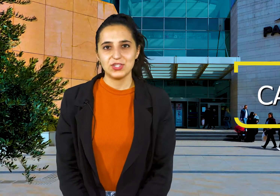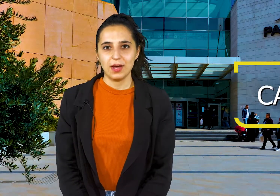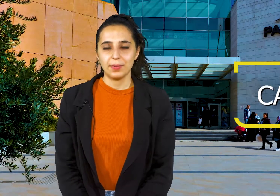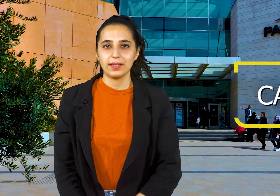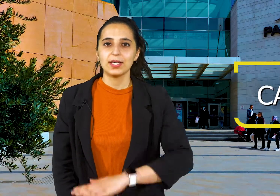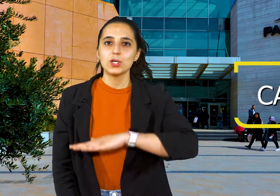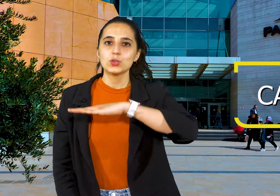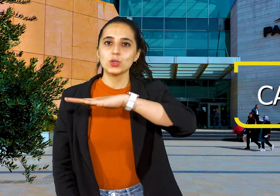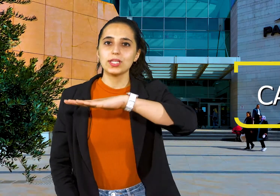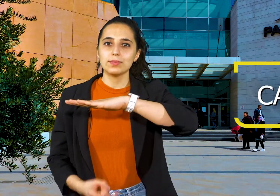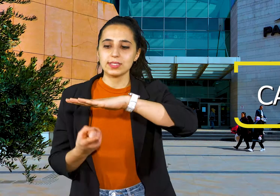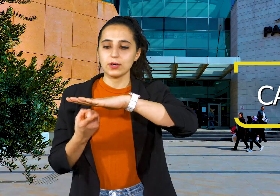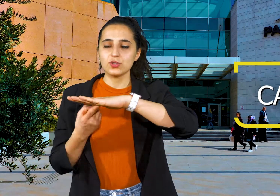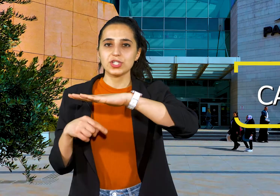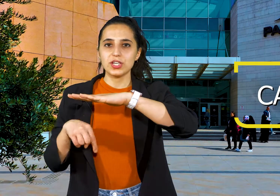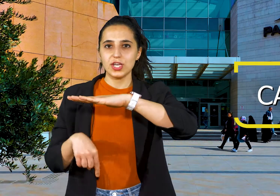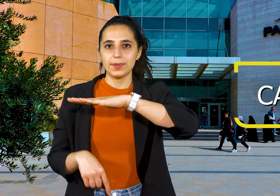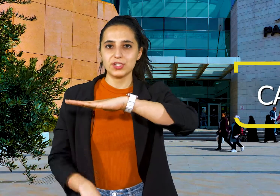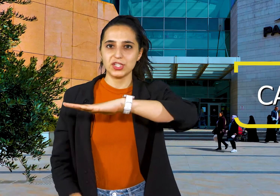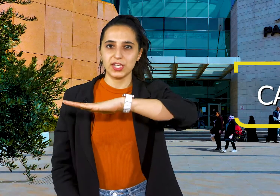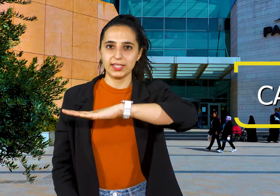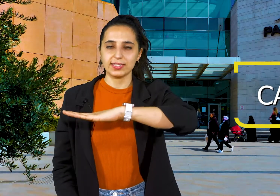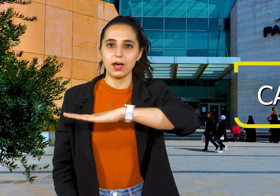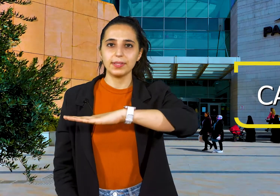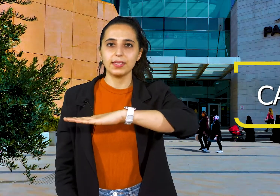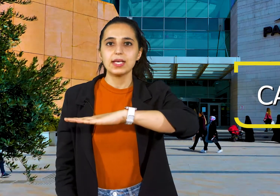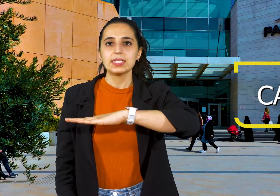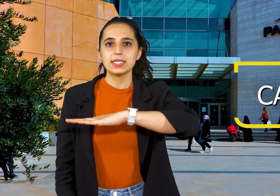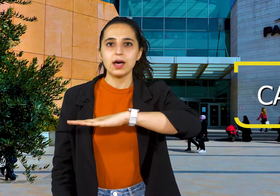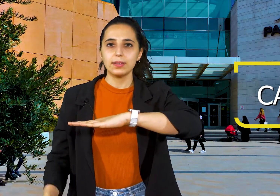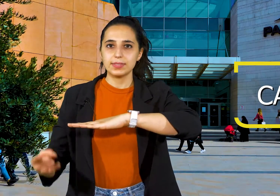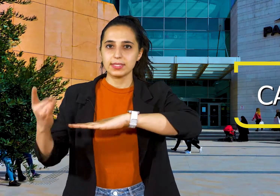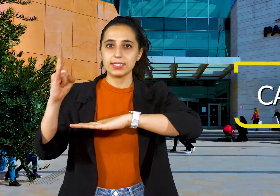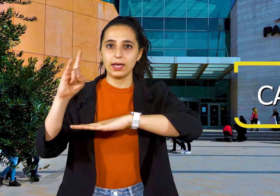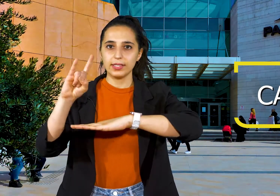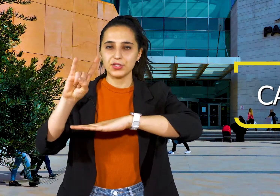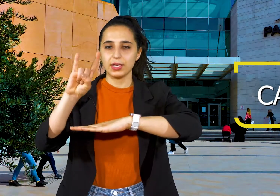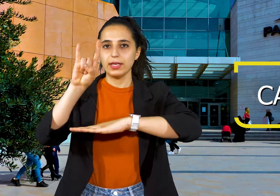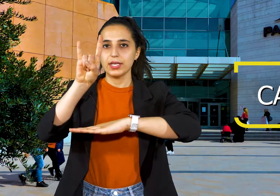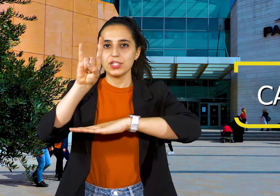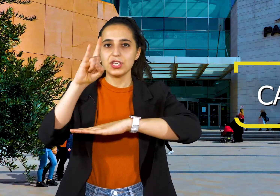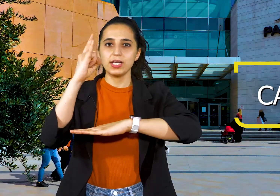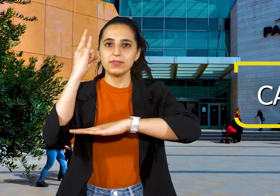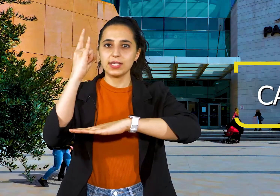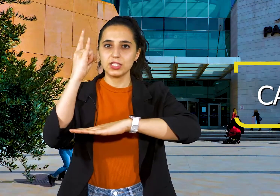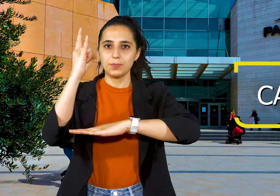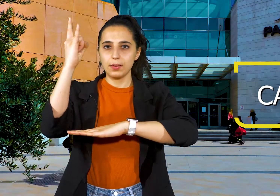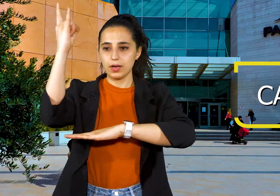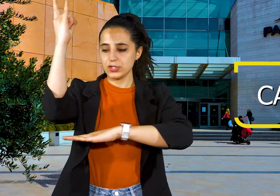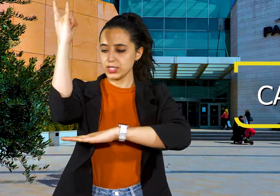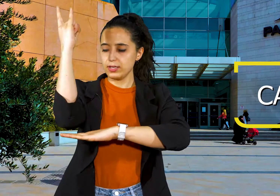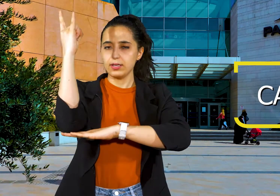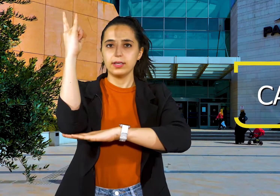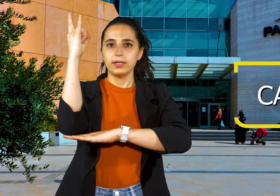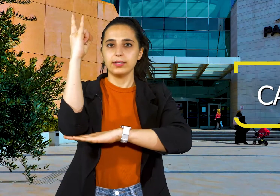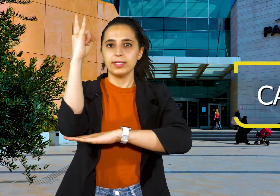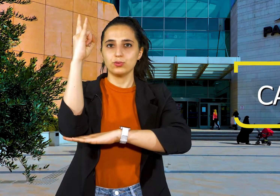cami. Sol elimiz avuç içi aşağıya bakacak şekilde sabit. Sağ elimizin sadece işaret ve serçe parmağı açık, dik